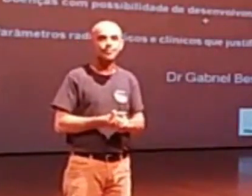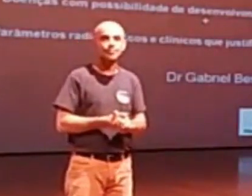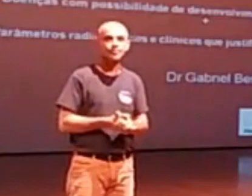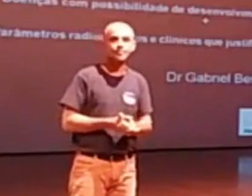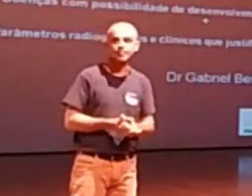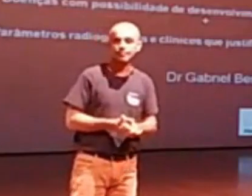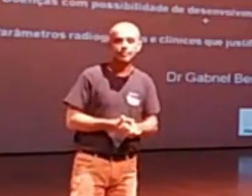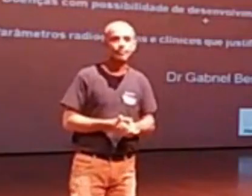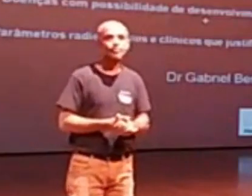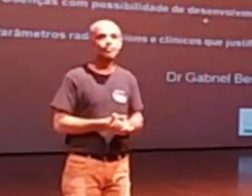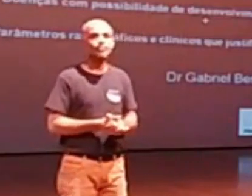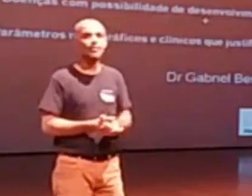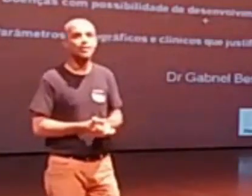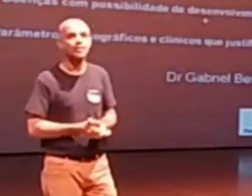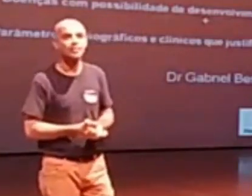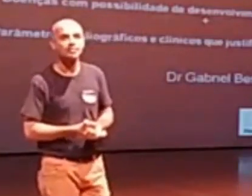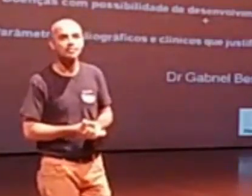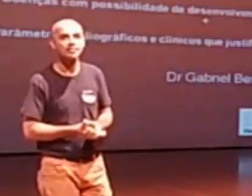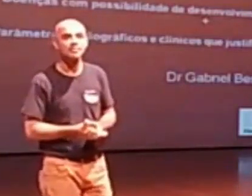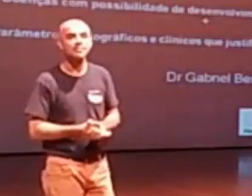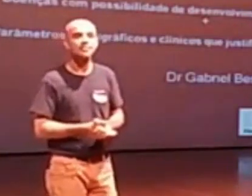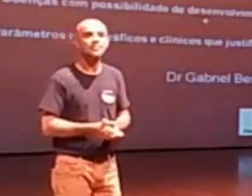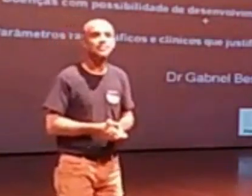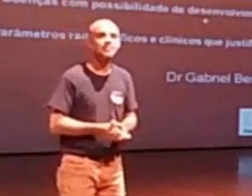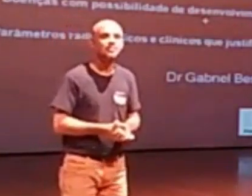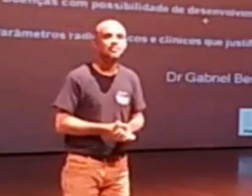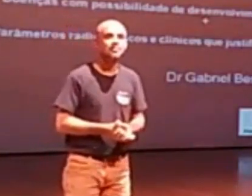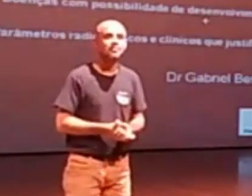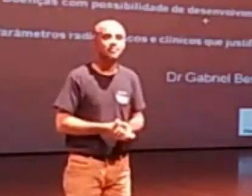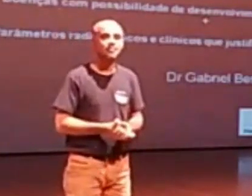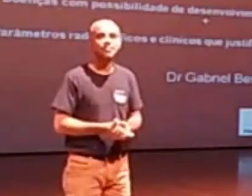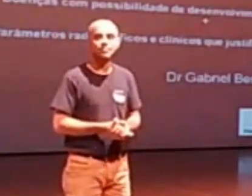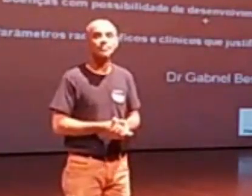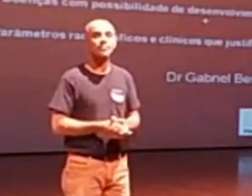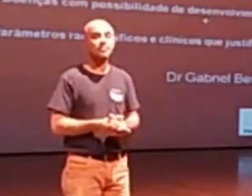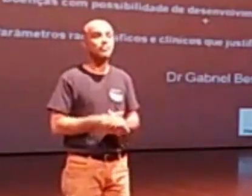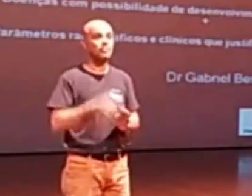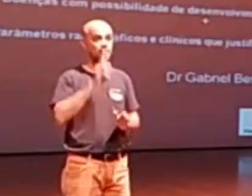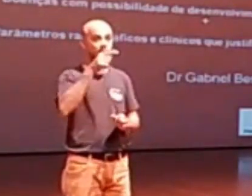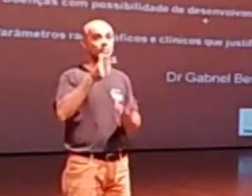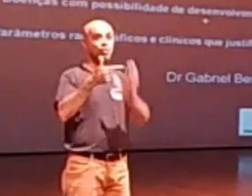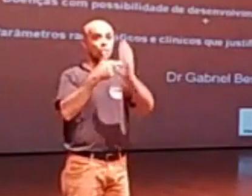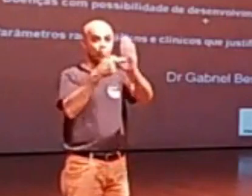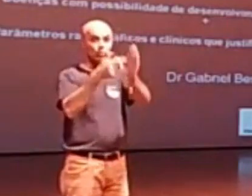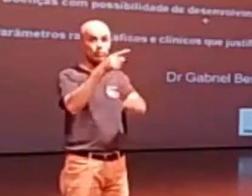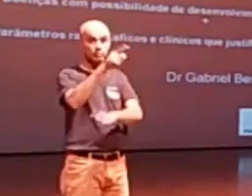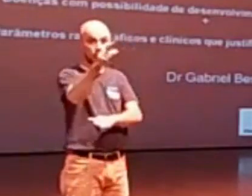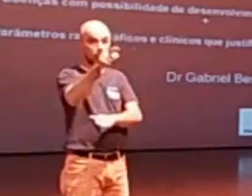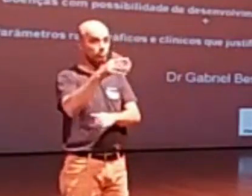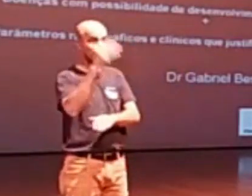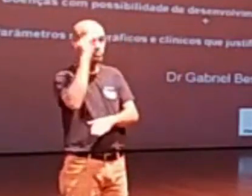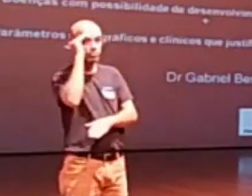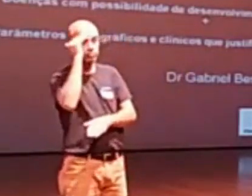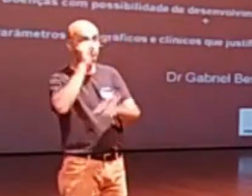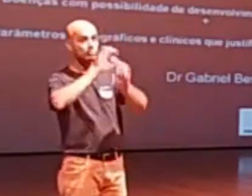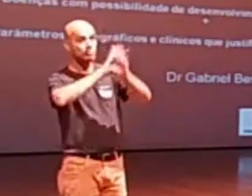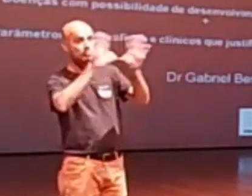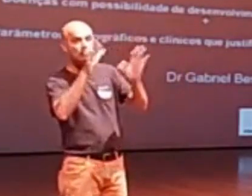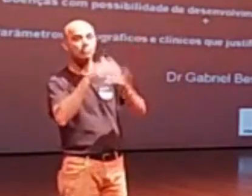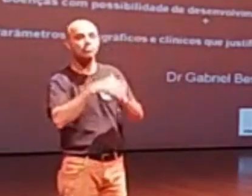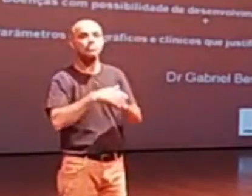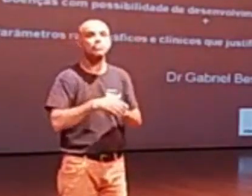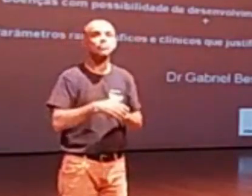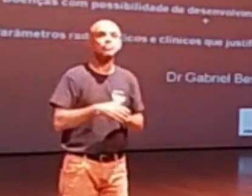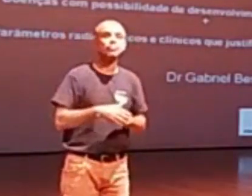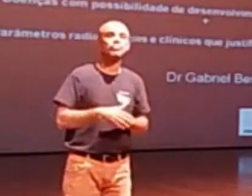pouquinho mais. Ela fica com vergonha sozinha. Não. Ela pode ficar aí, que eu quero mostrar alguns casos para ela. Eu sei, tá. Provavelmente você vai operar na Santa Casa, em